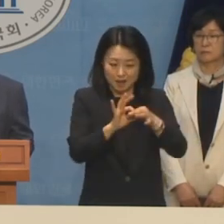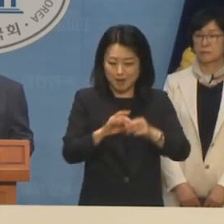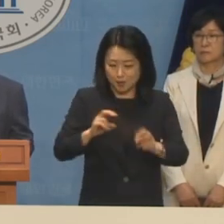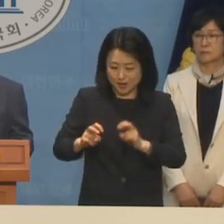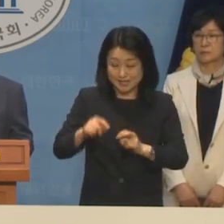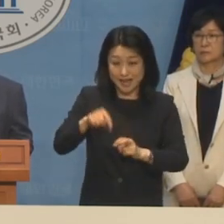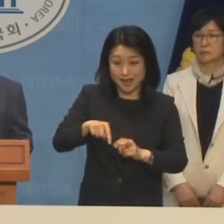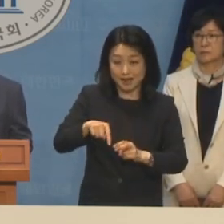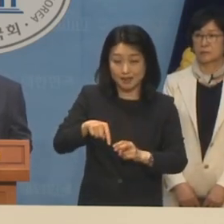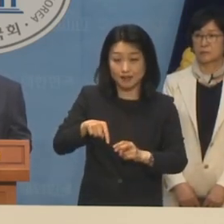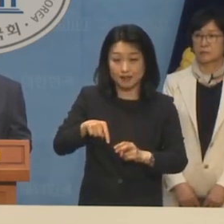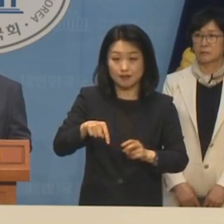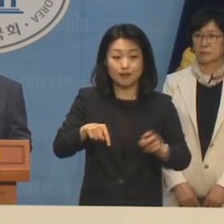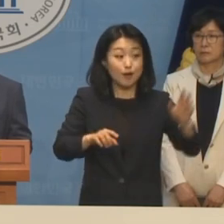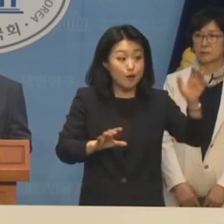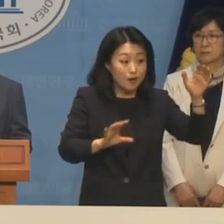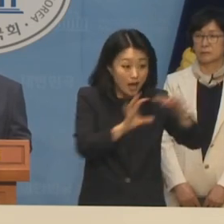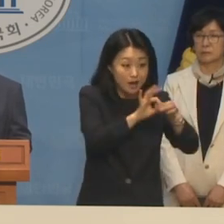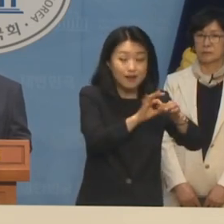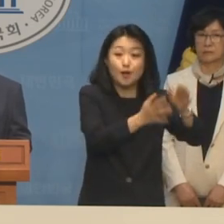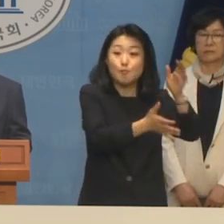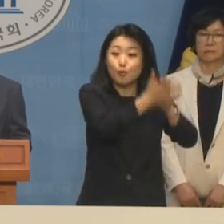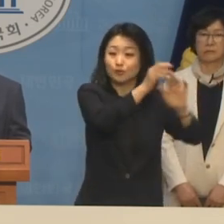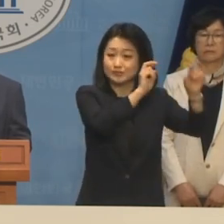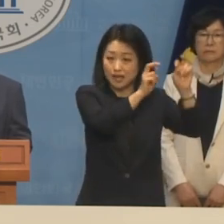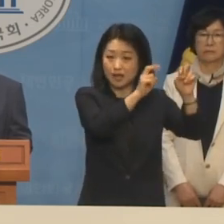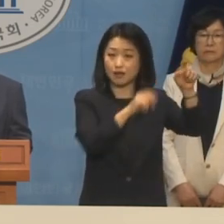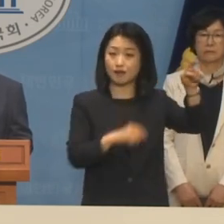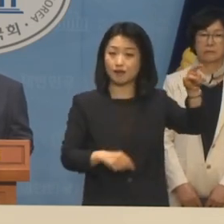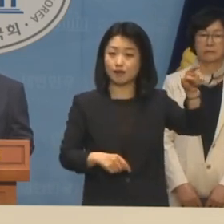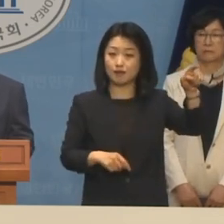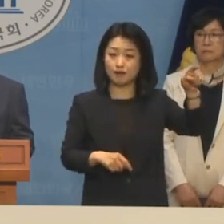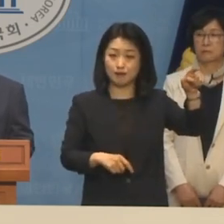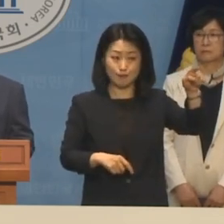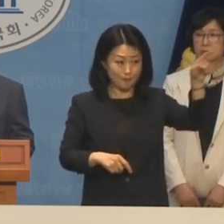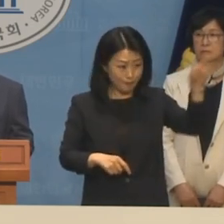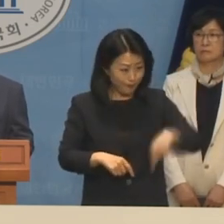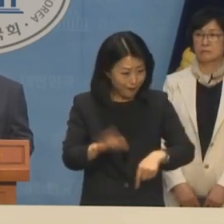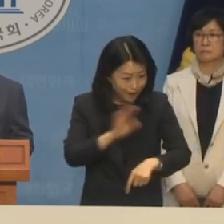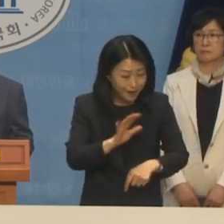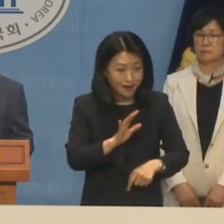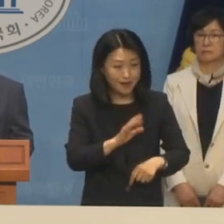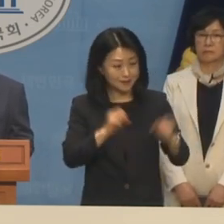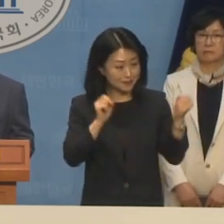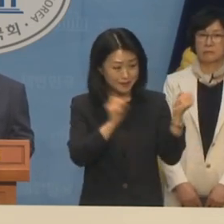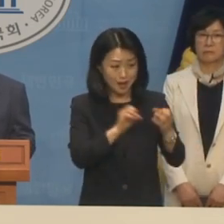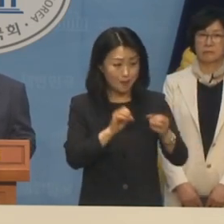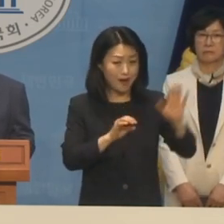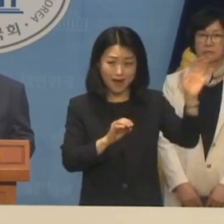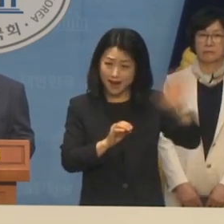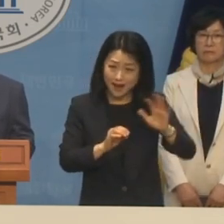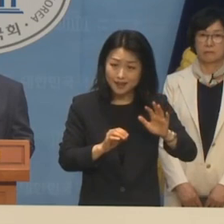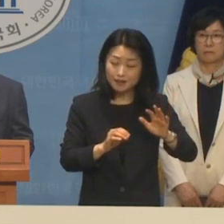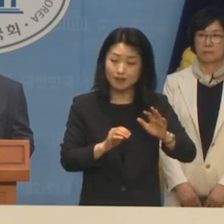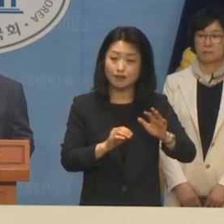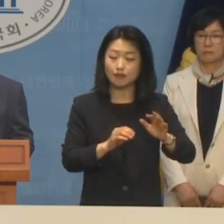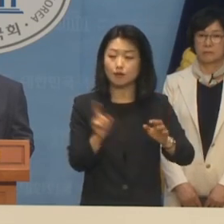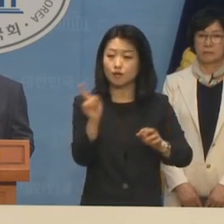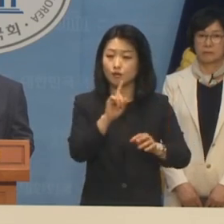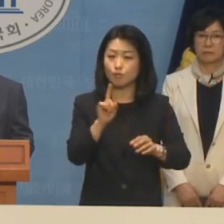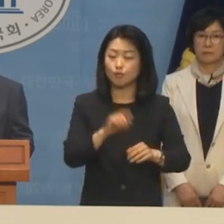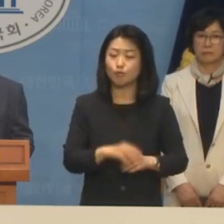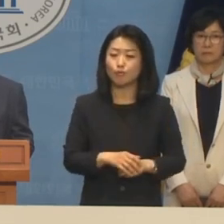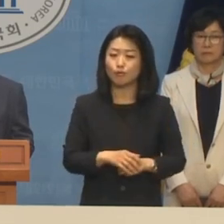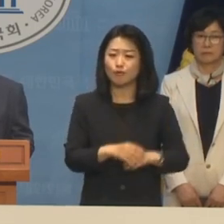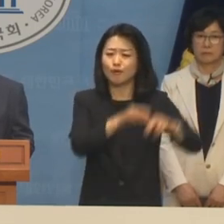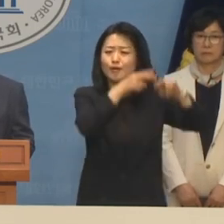경제활동을 하고 있는 이 경제활동 영역만은 정말 전 근대적인 반봉건 사회 비슷한 문화가